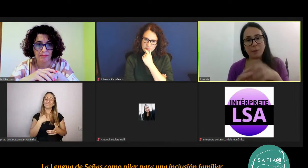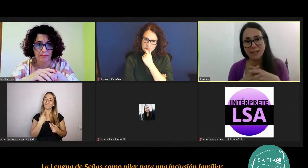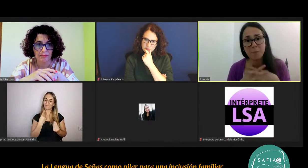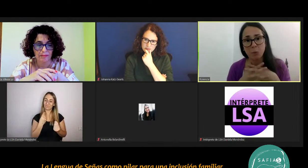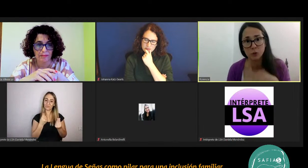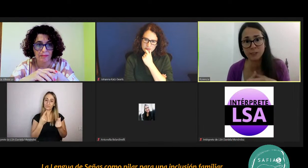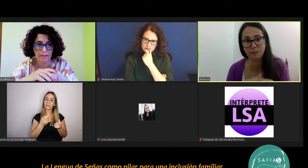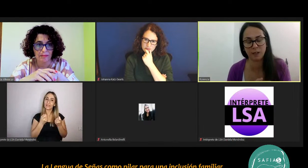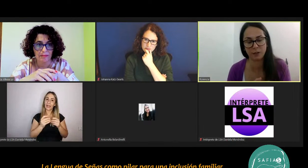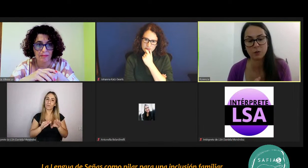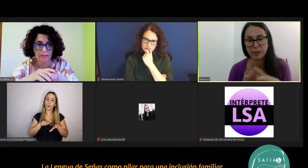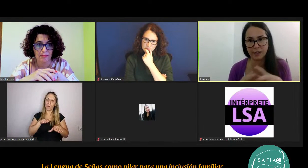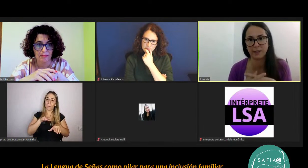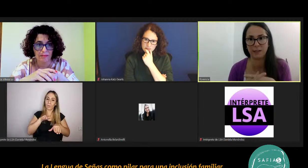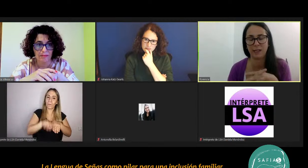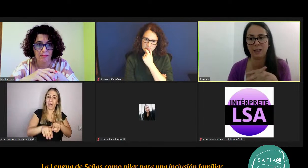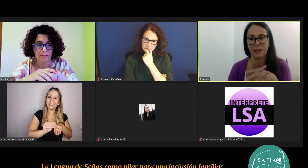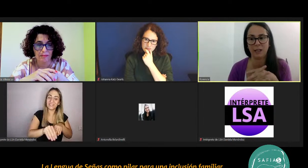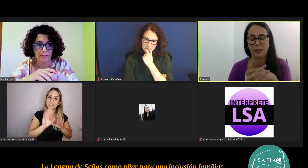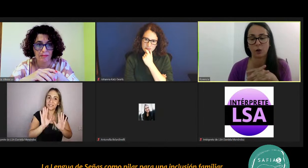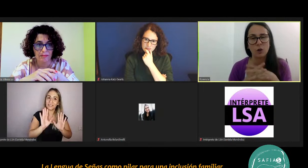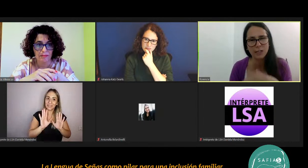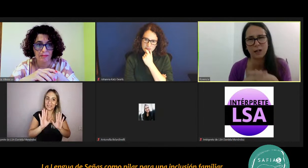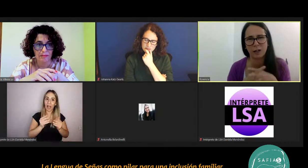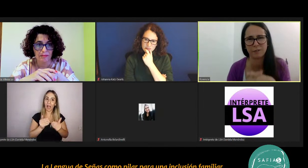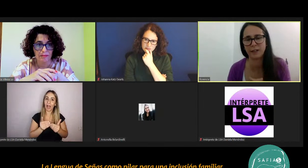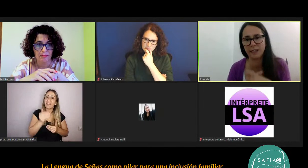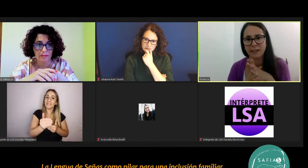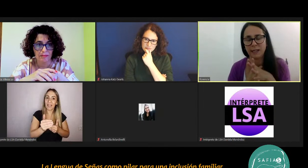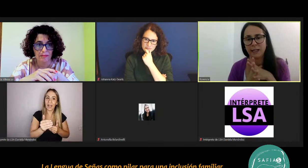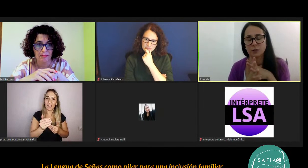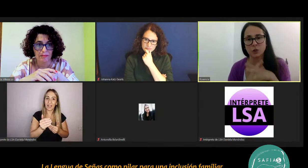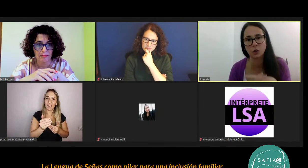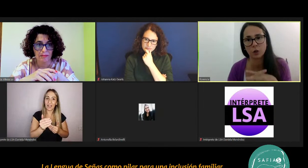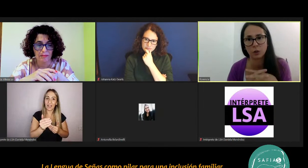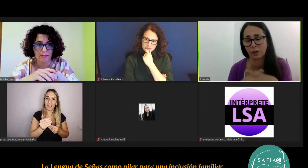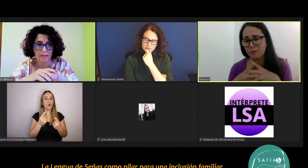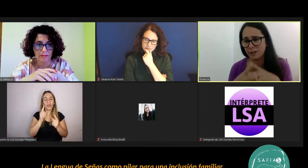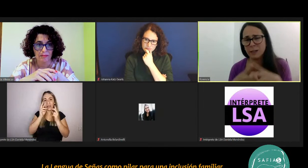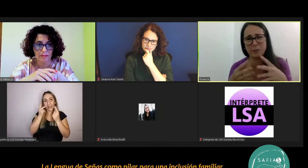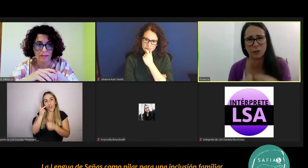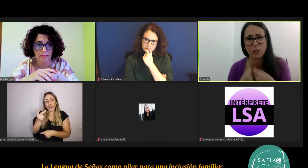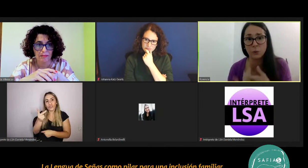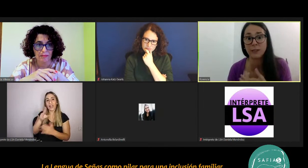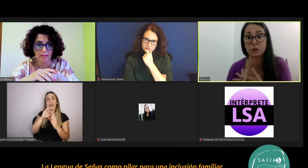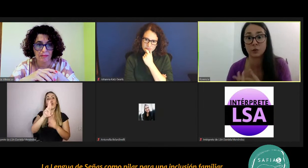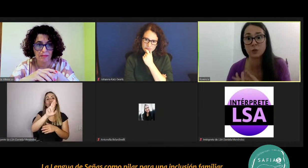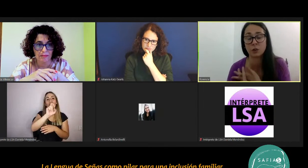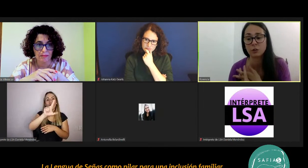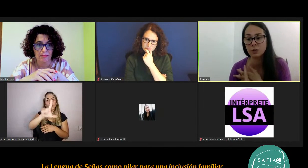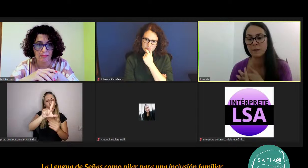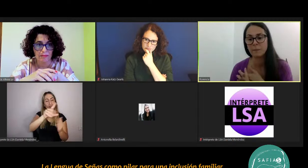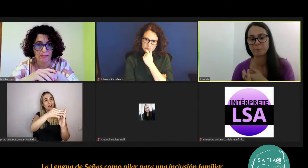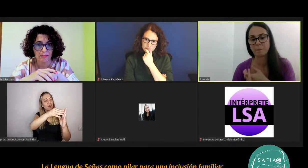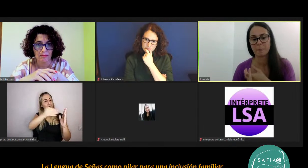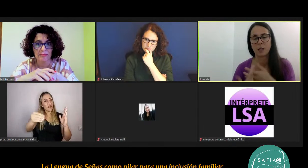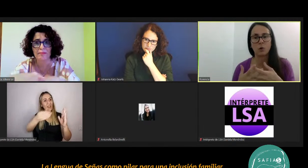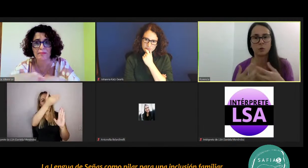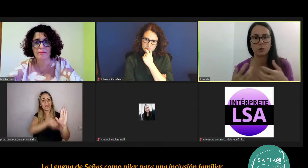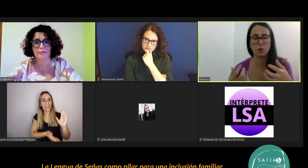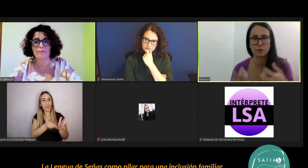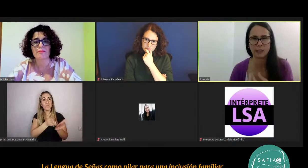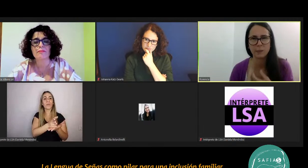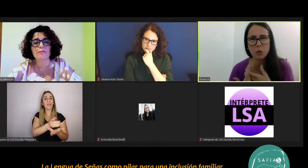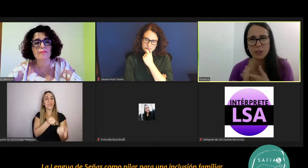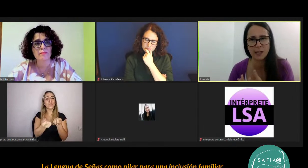de una manera posible, ¿no? Es el rol del referente sordo, del referente mediador lingüístico sordo,